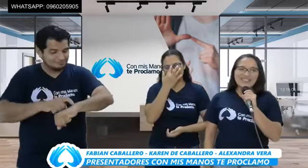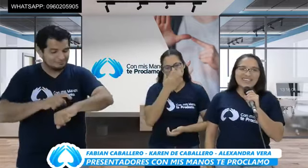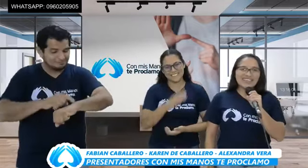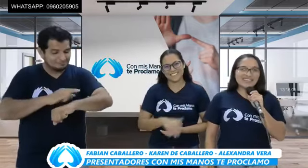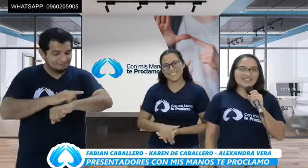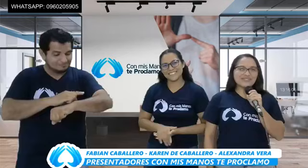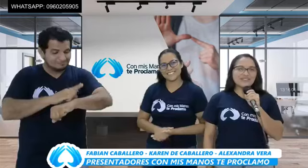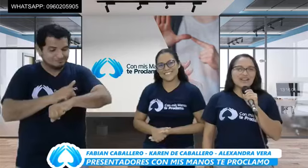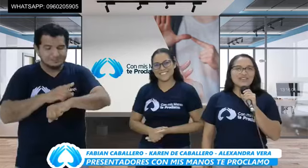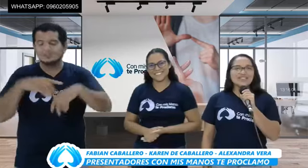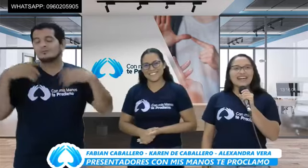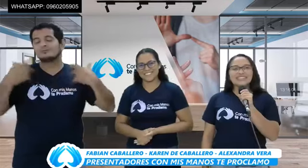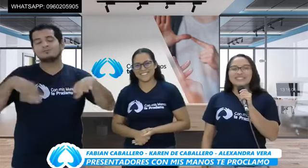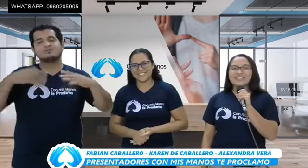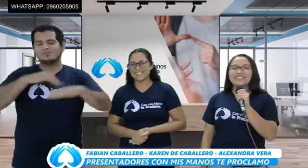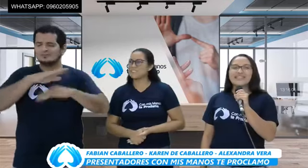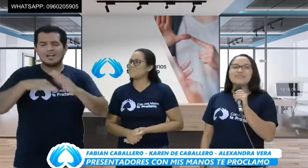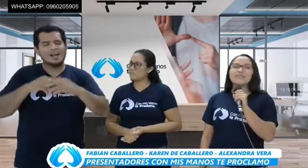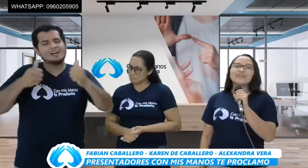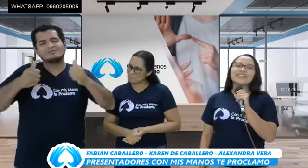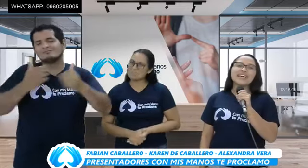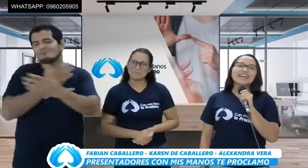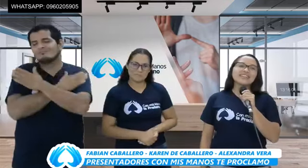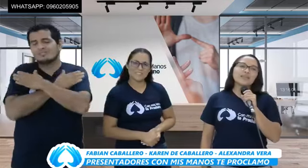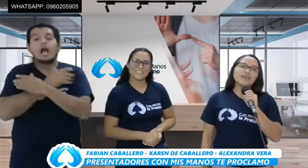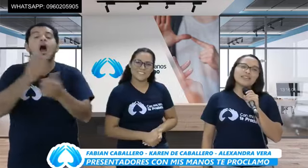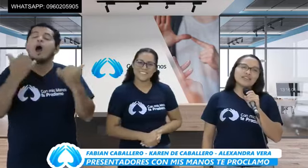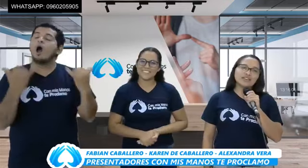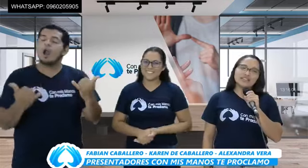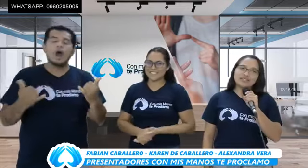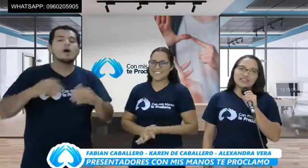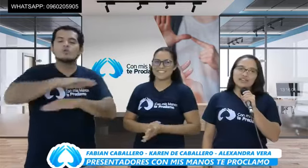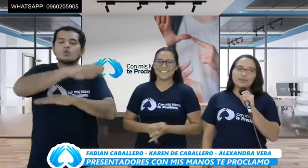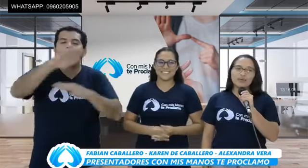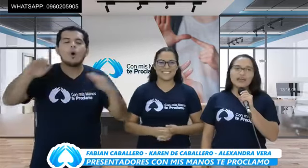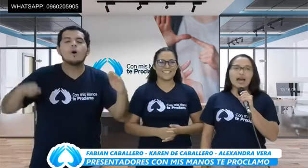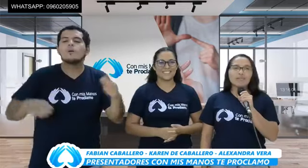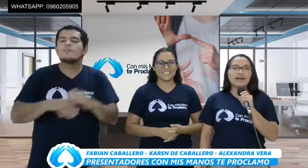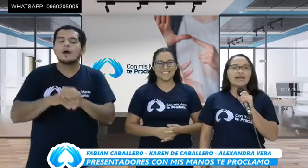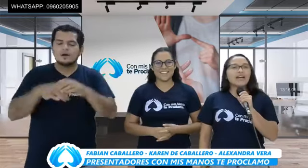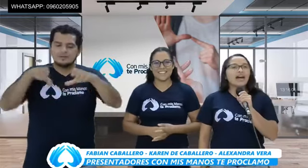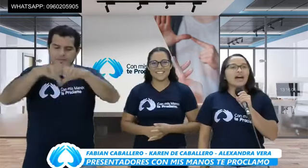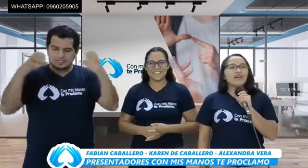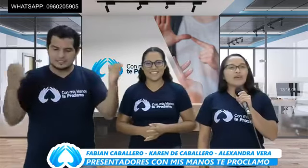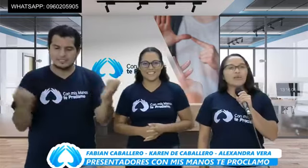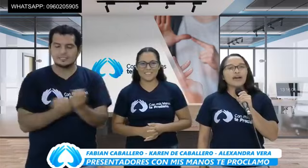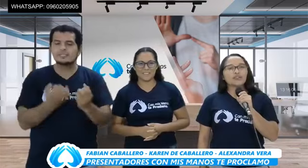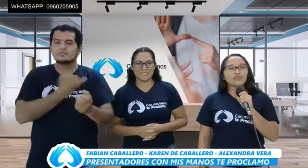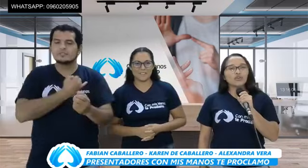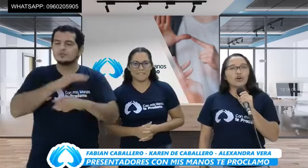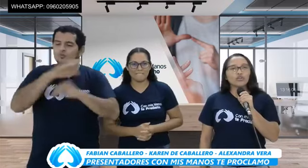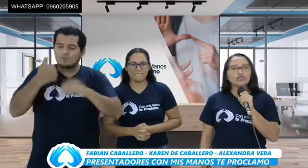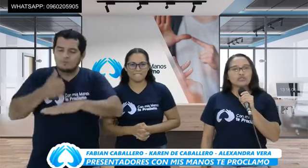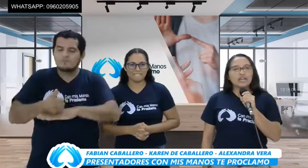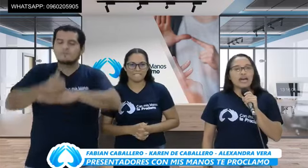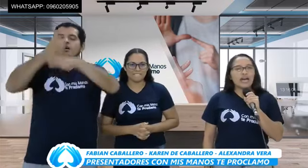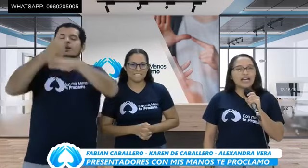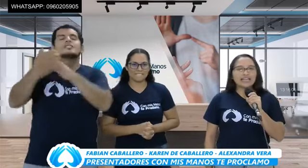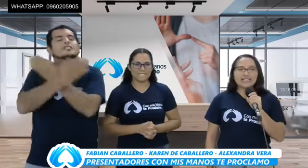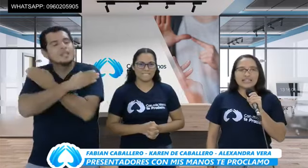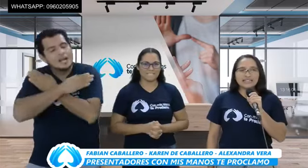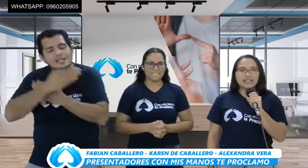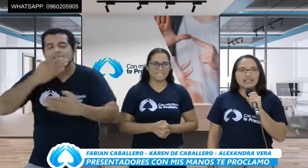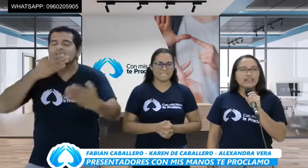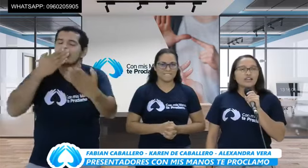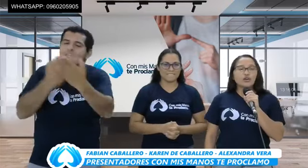Amén, amén. Bueno, ya ha sido el tiempo de despedirnos y el fin del programa. Ahora pues a todos, a